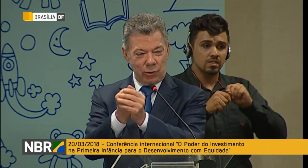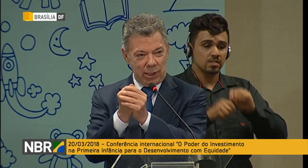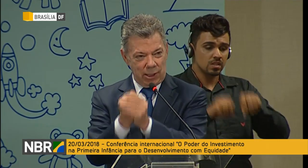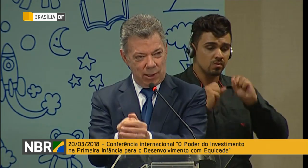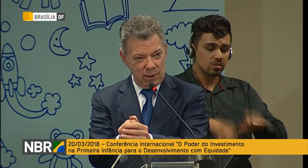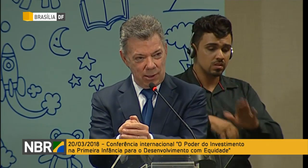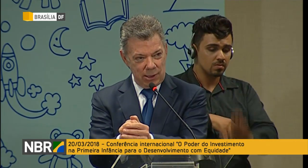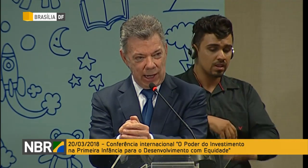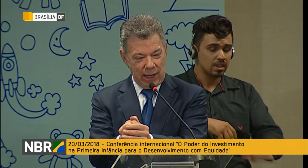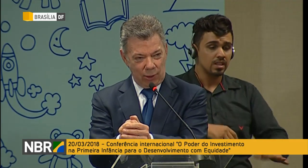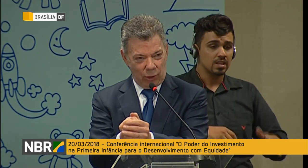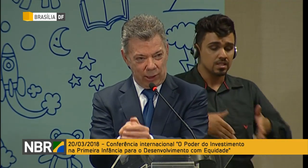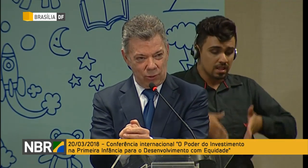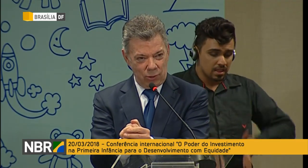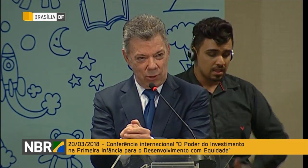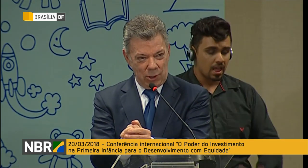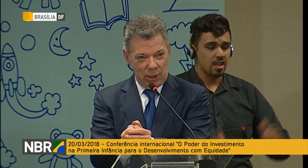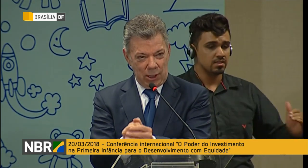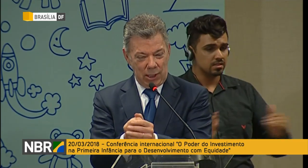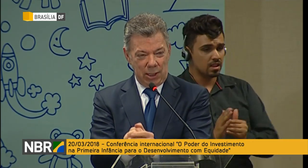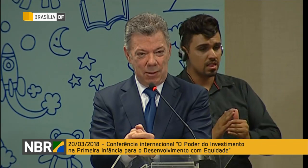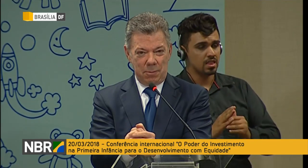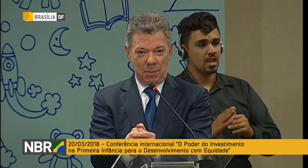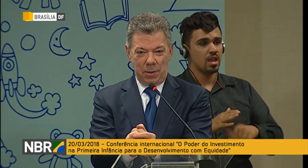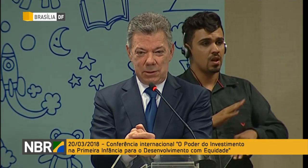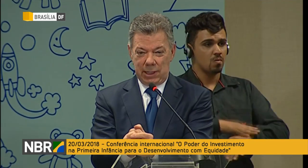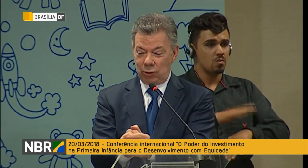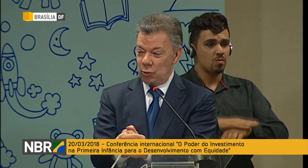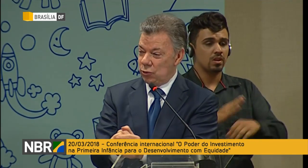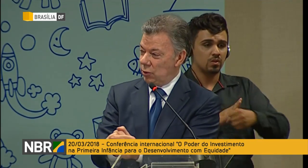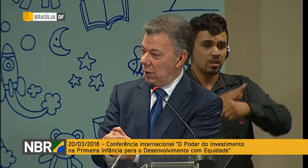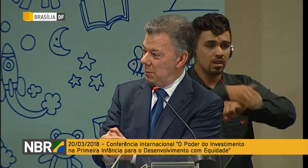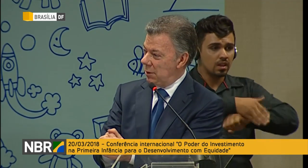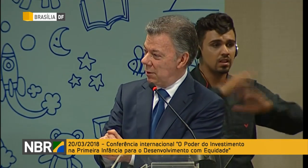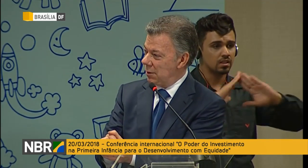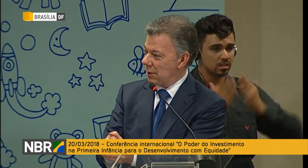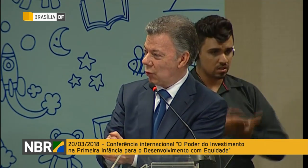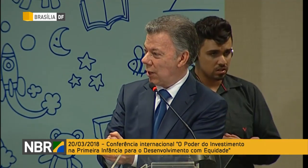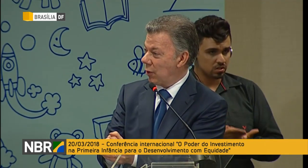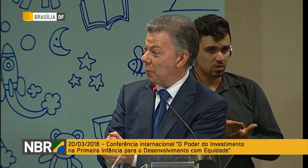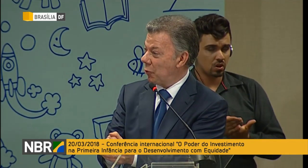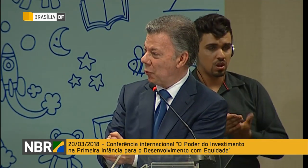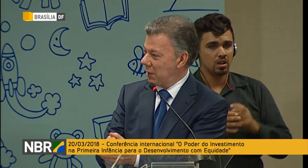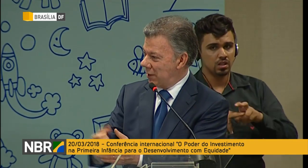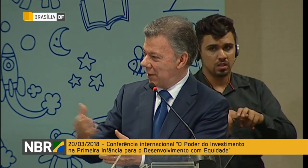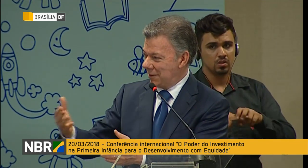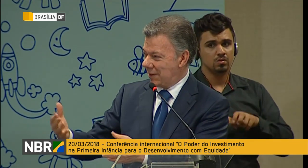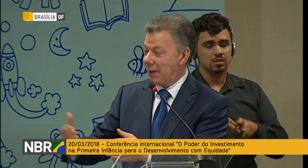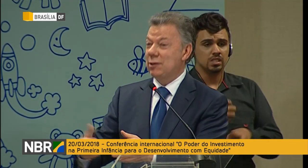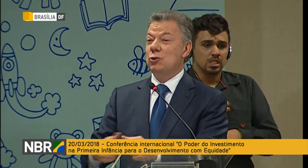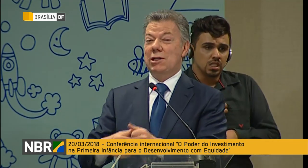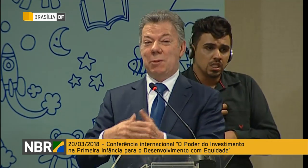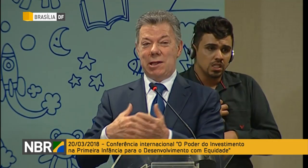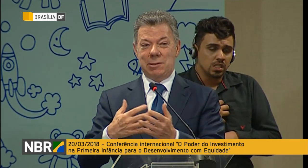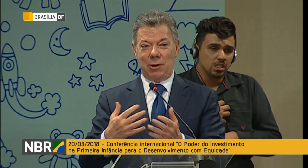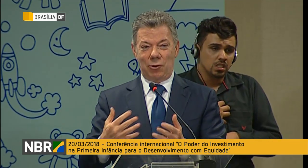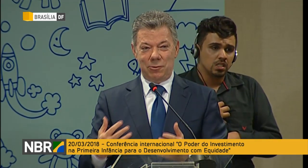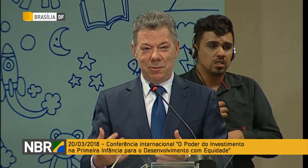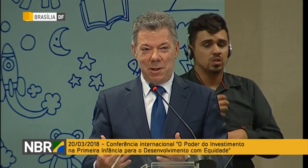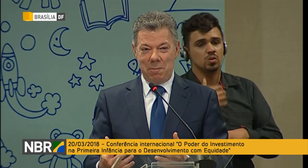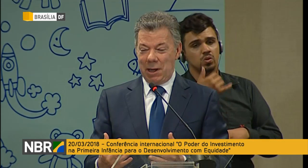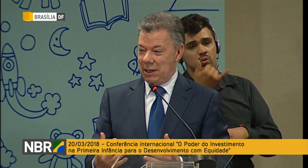o seu momento em que nascem até o momento que chegam aos colégios. E eu sinto muito que a minha